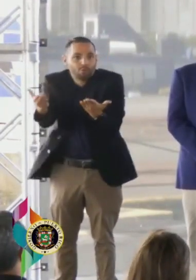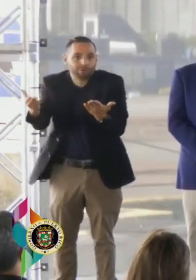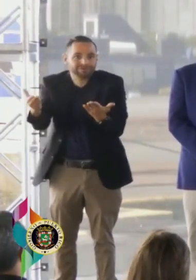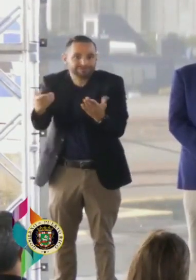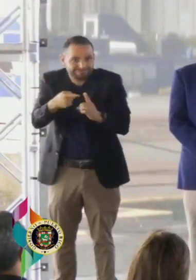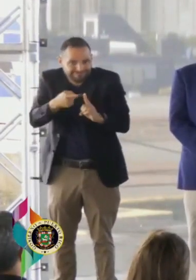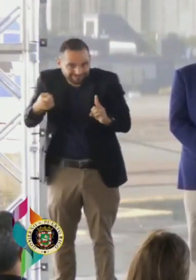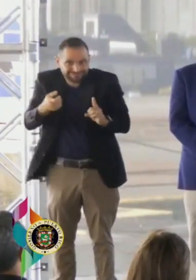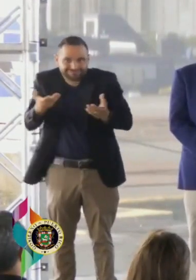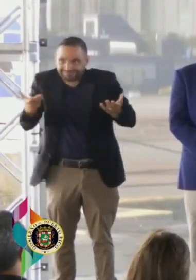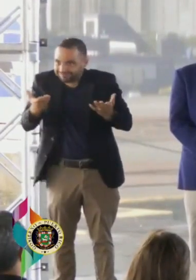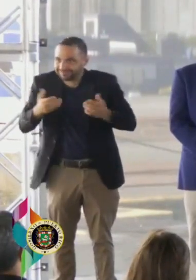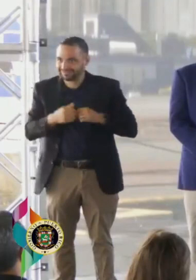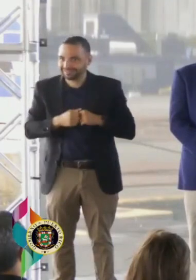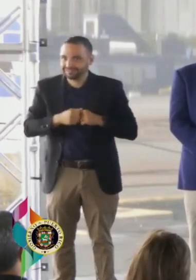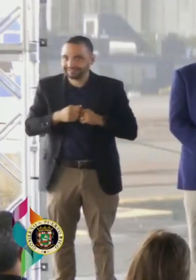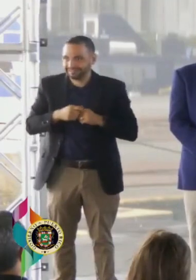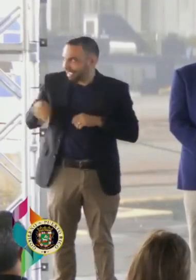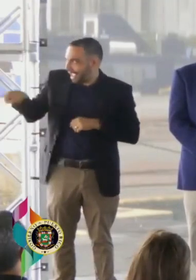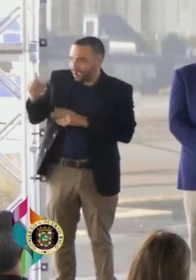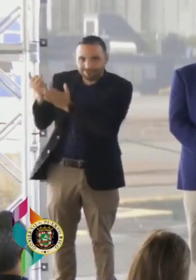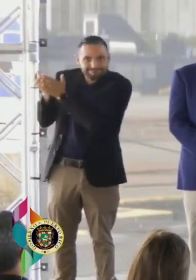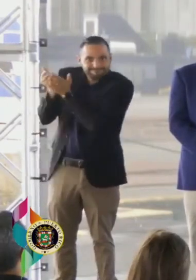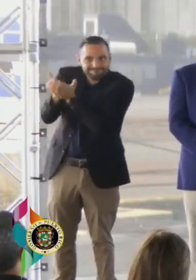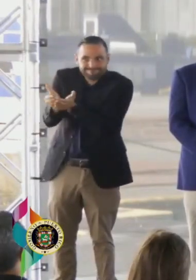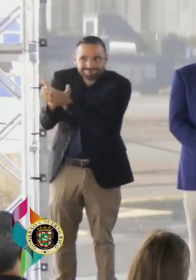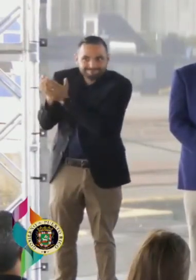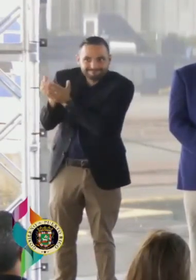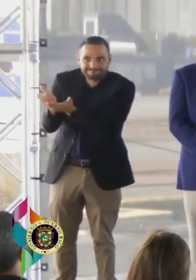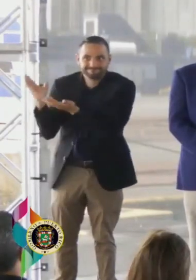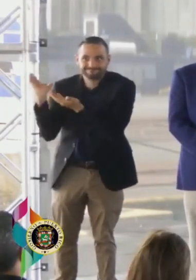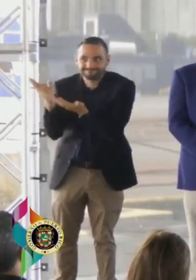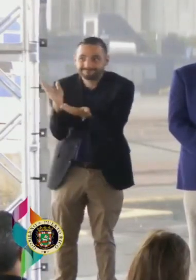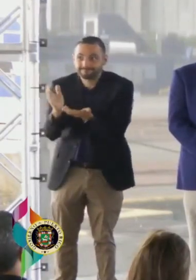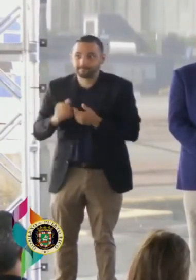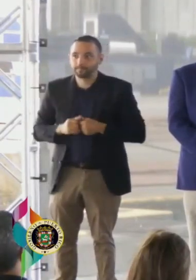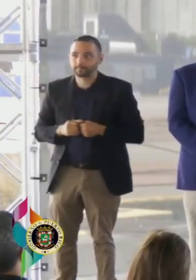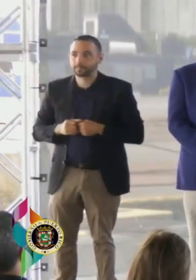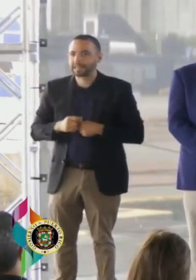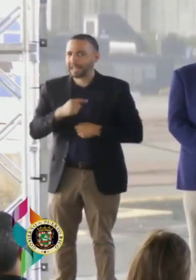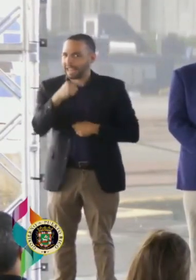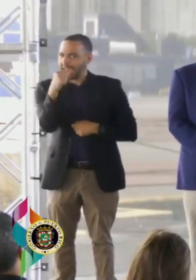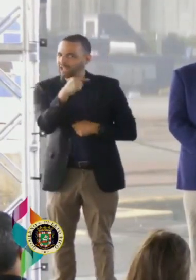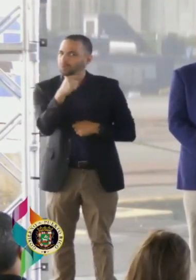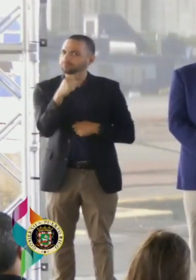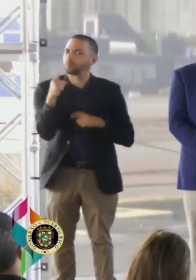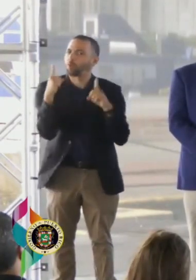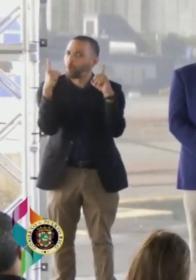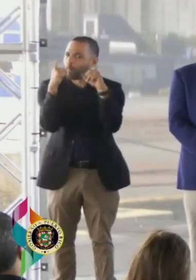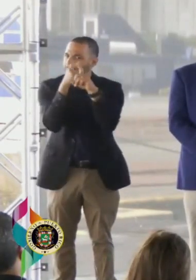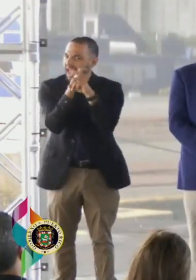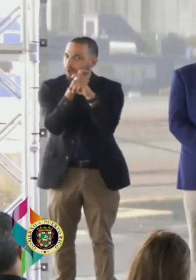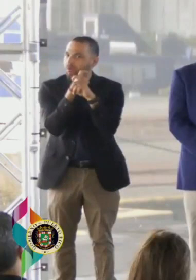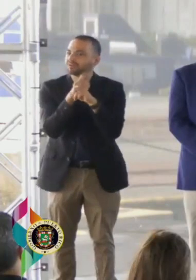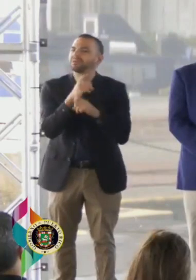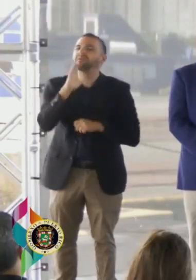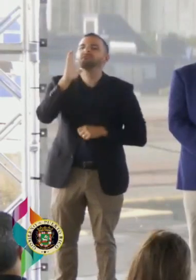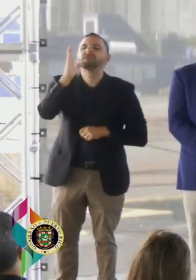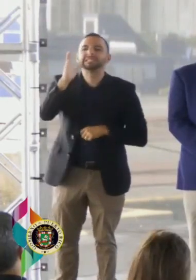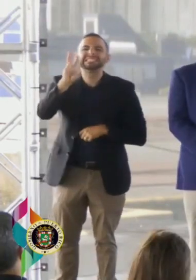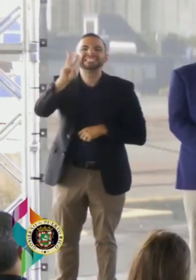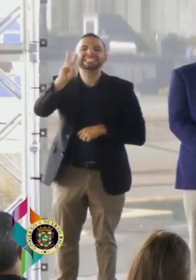dada la complejidad de esta obra la misma tomará alrededor de 60 meses para